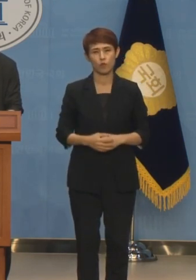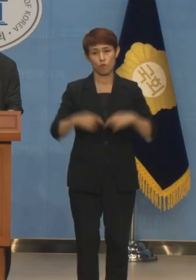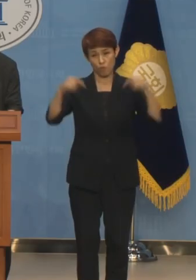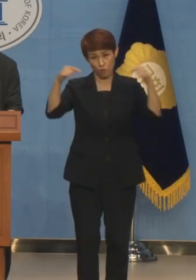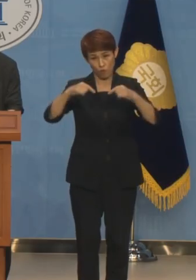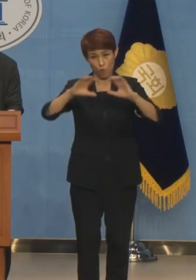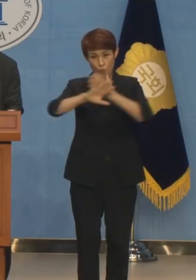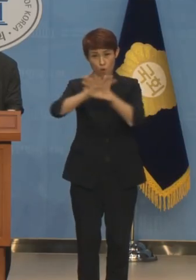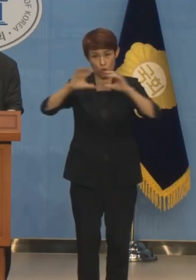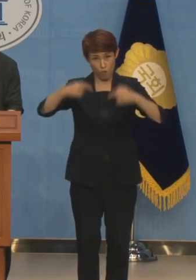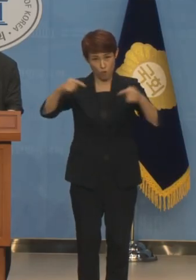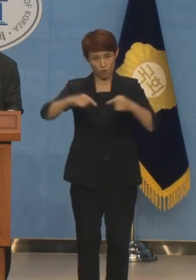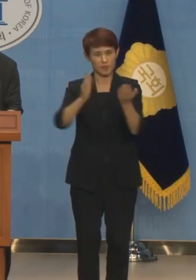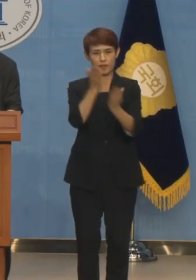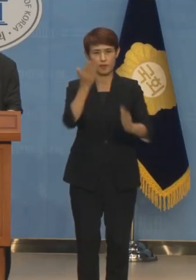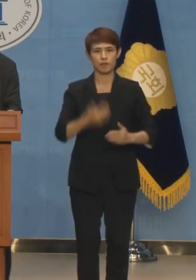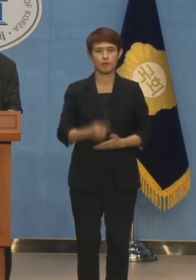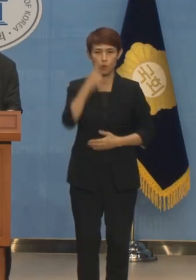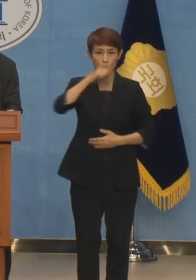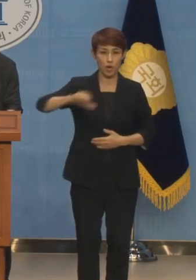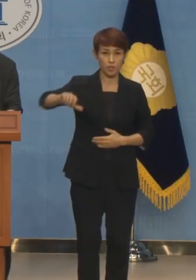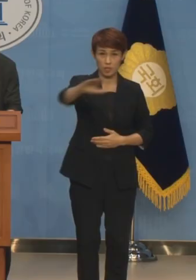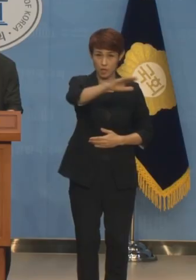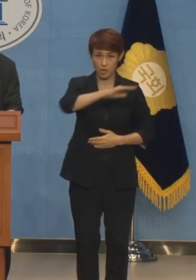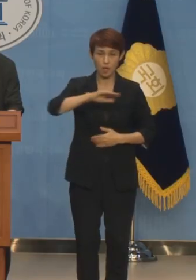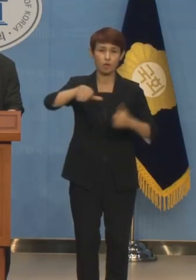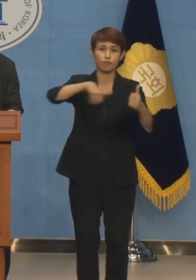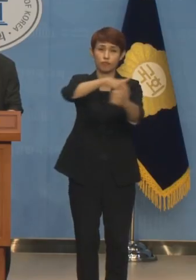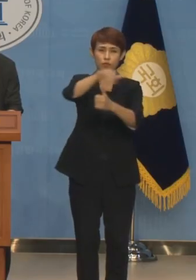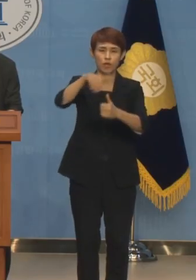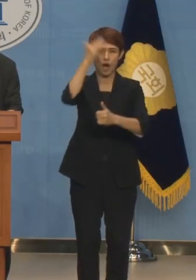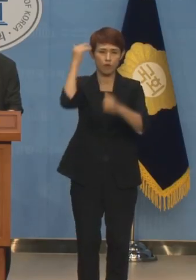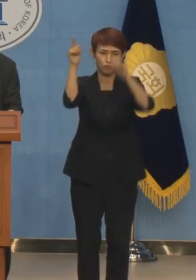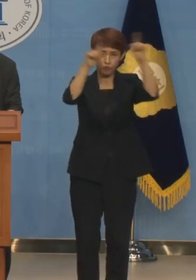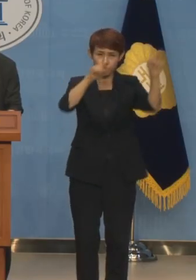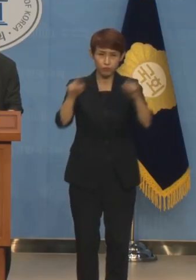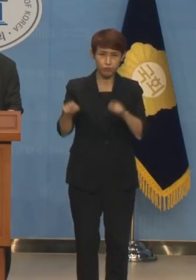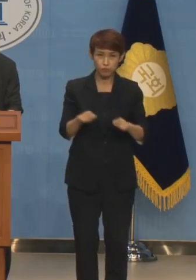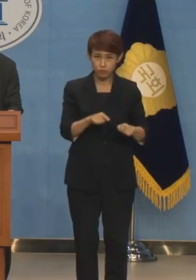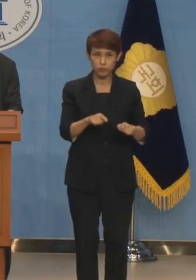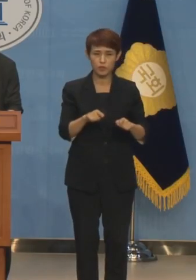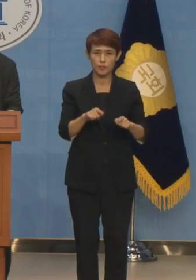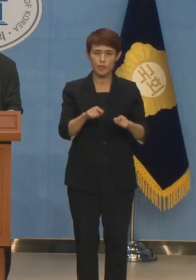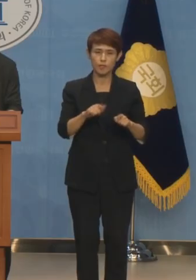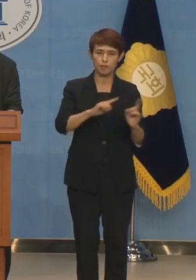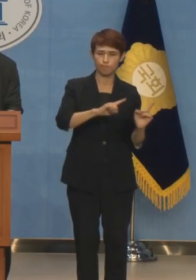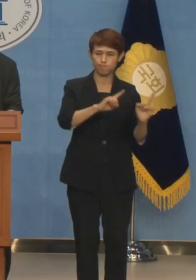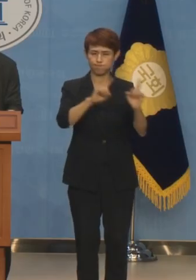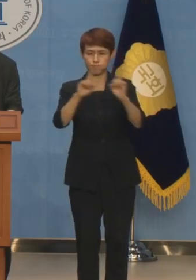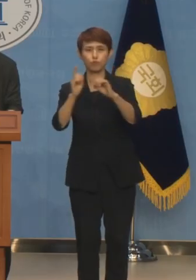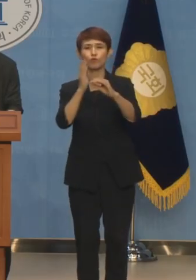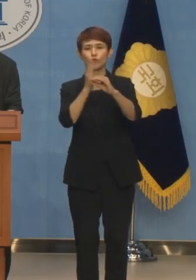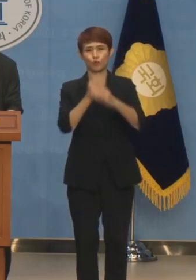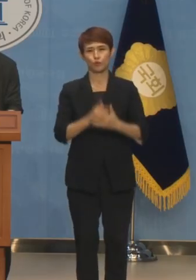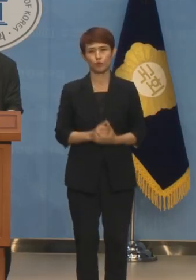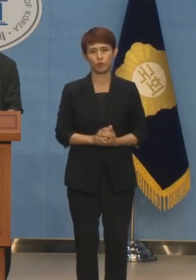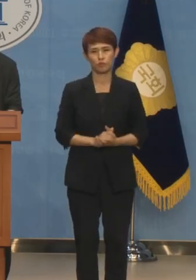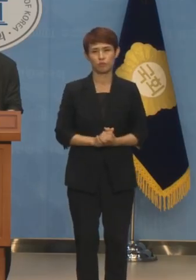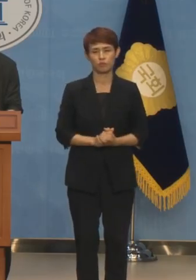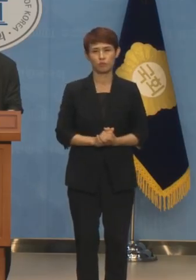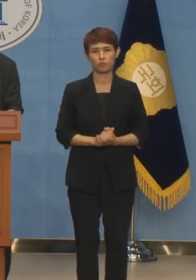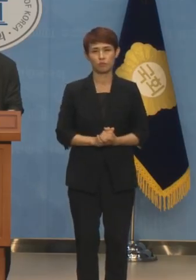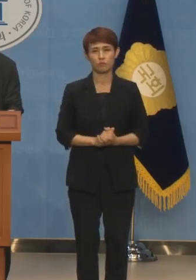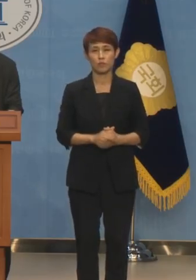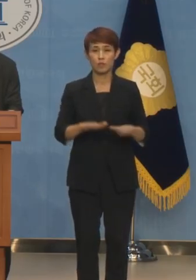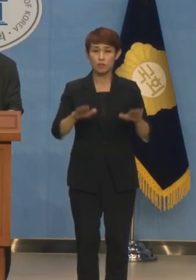있겠습니까? 동아시아 냉전 구도가 우리 한반도를 중심으로 극적으로 부활하고 있습니다. 현 정부 들어